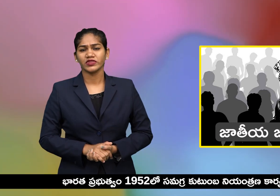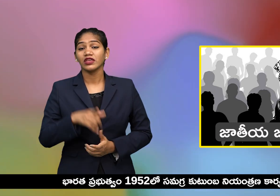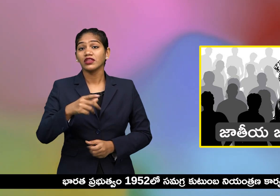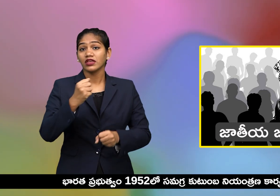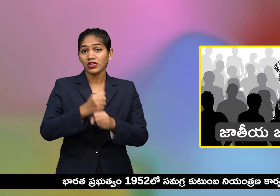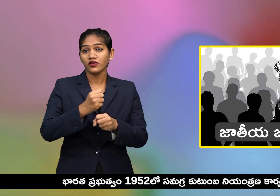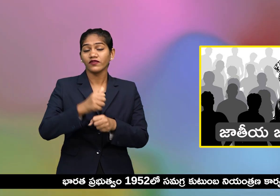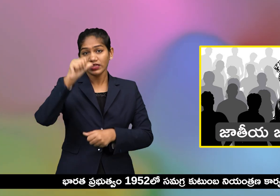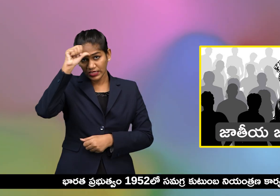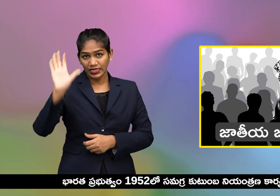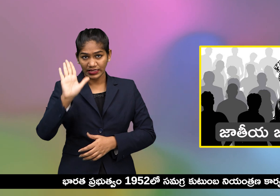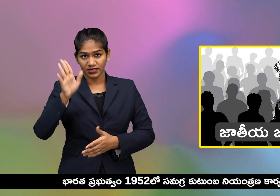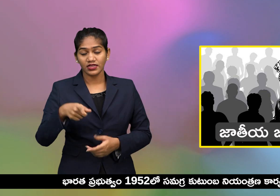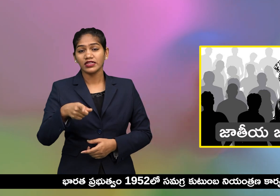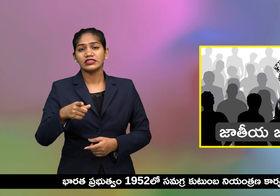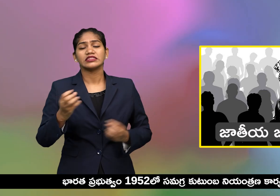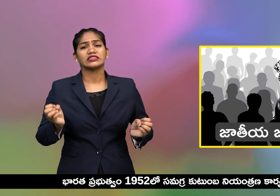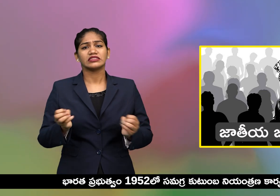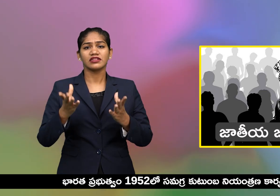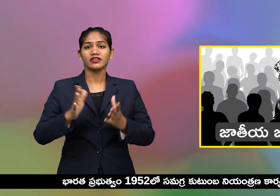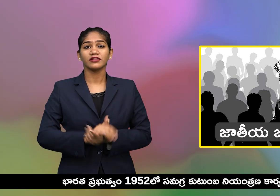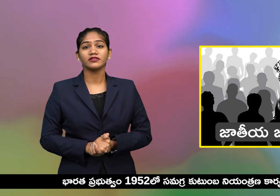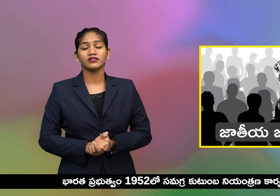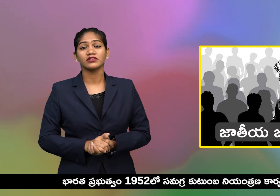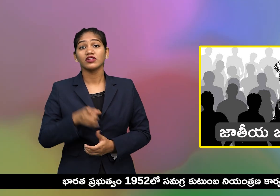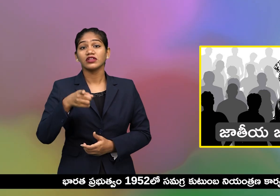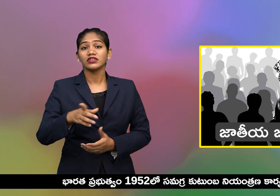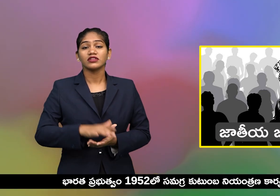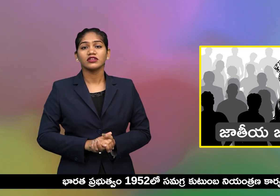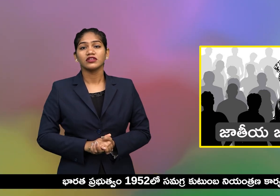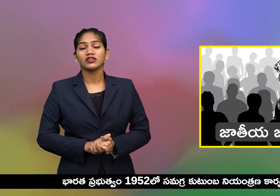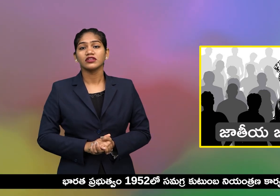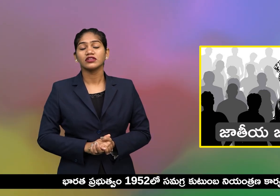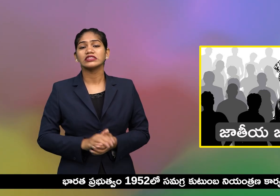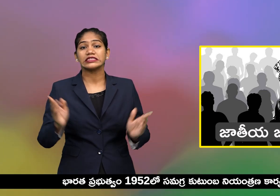1952లో సమగ్ర కుటుంబ నియంత్రణ కార్యక్రమాన్ని ప్రారంభించింది.